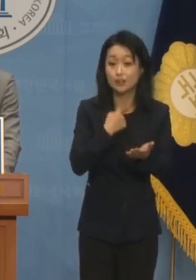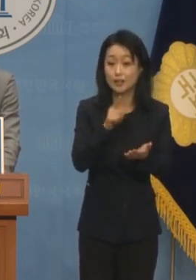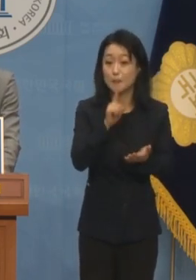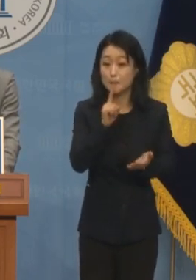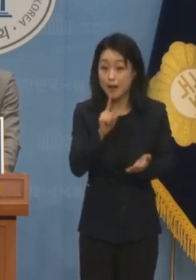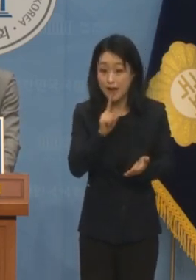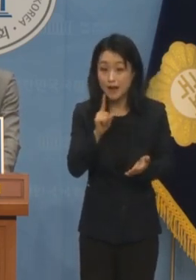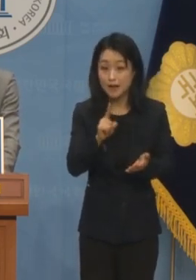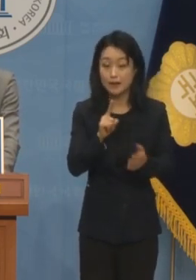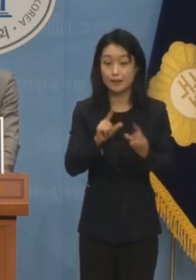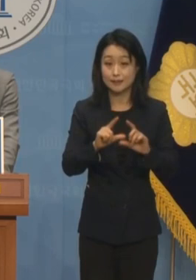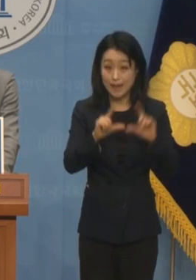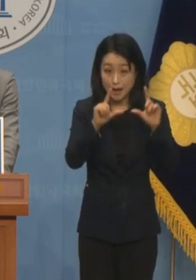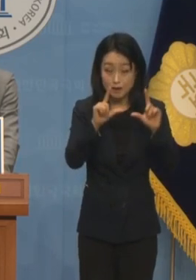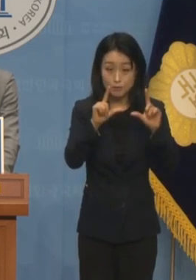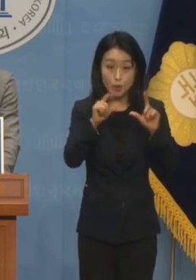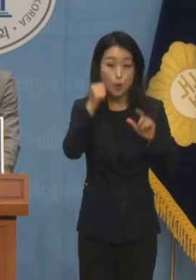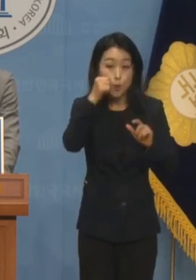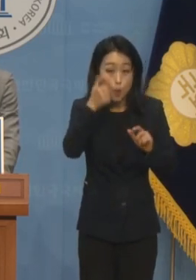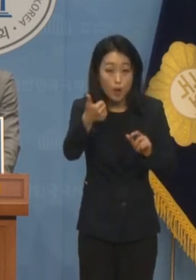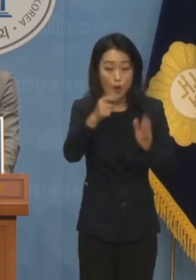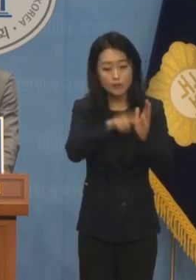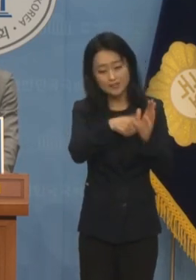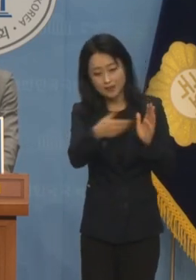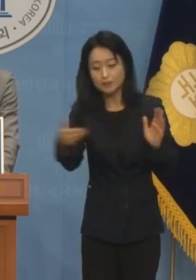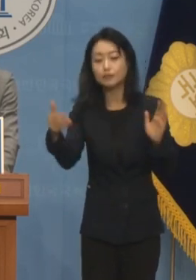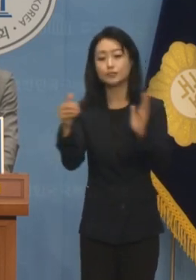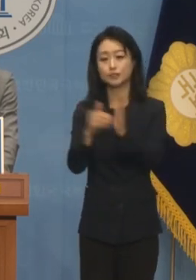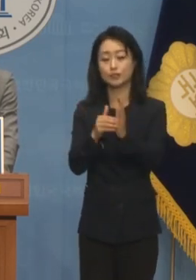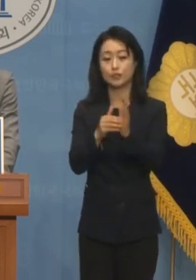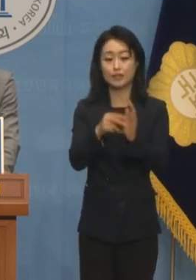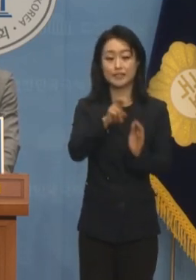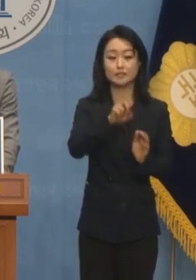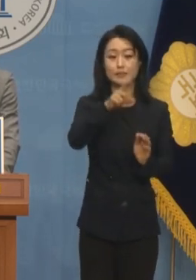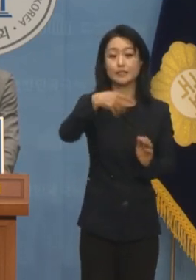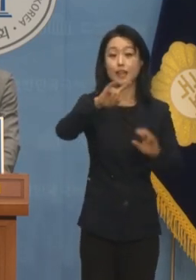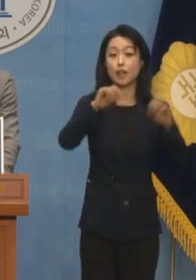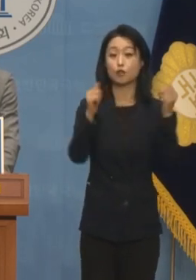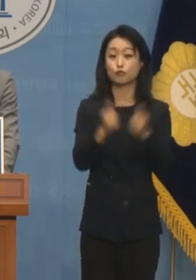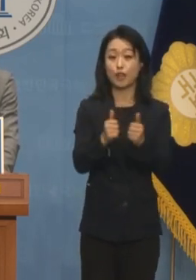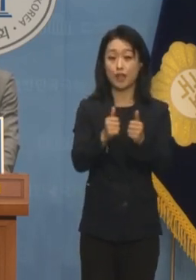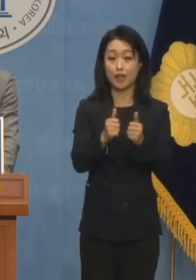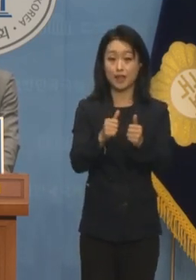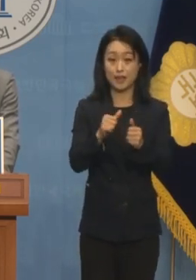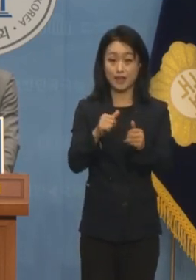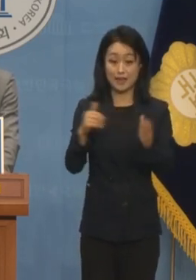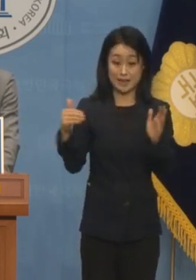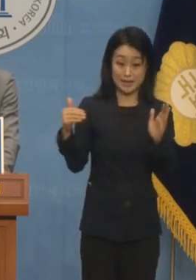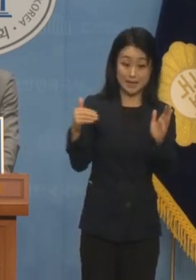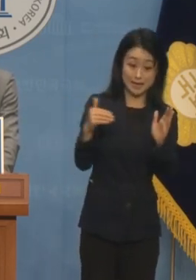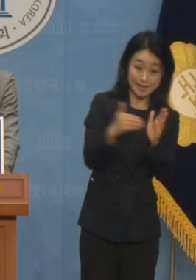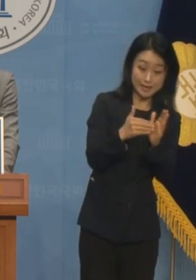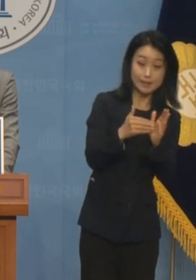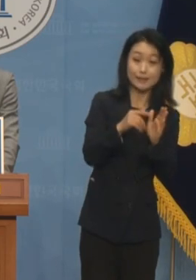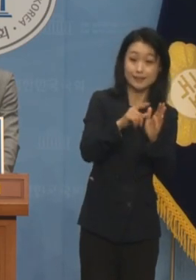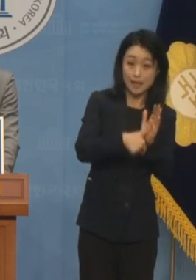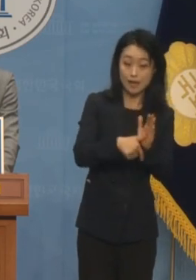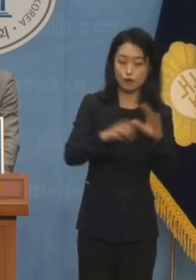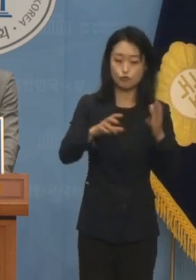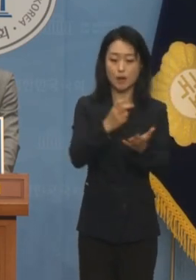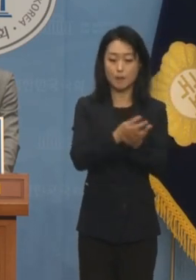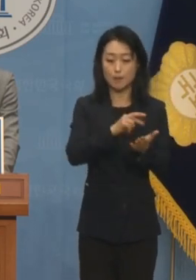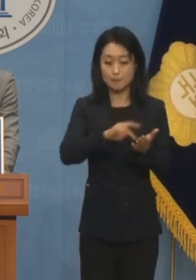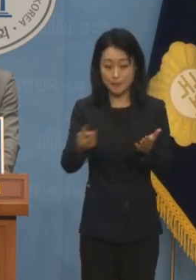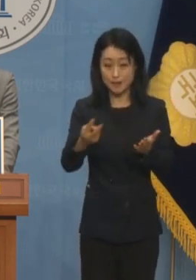최선을 다하겠다고 약속한 날로부터 5개월이 지나 21대 국회가 종료되었지만 국가배상법은